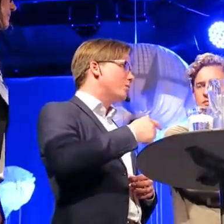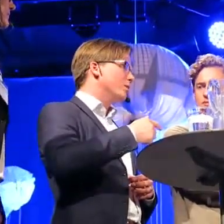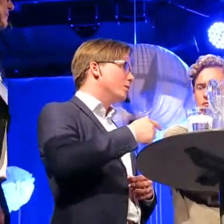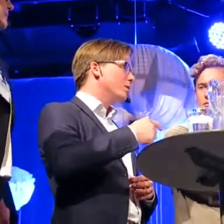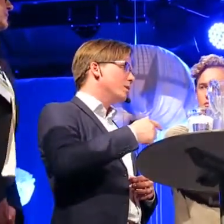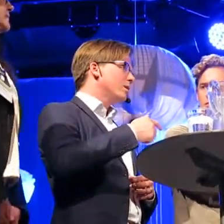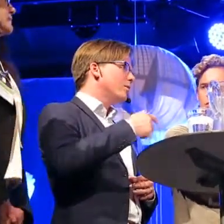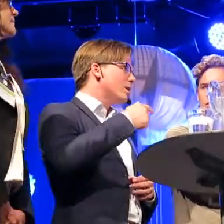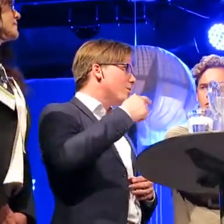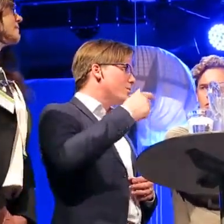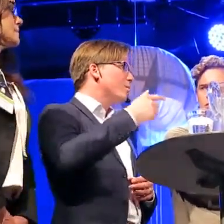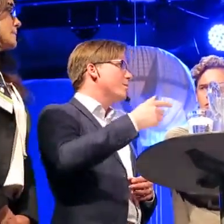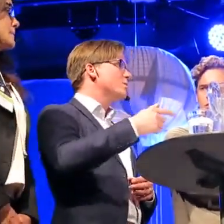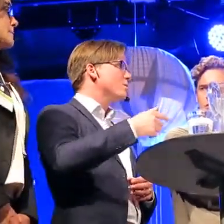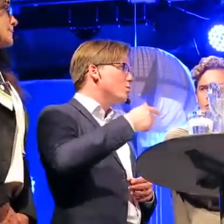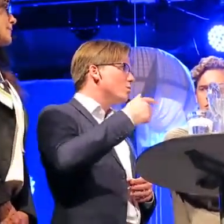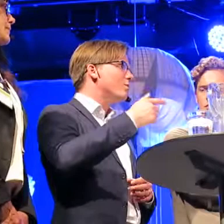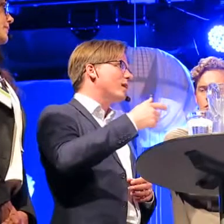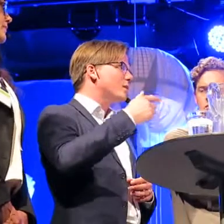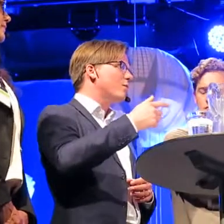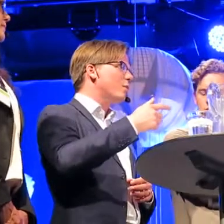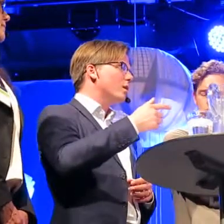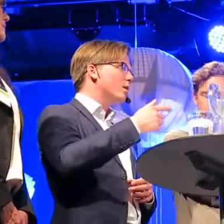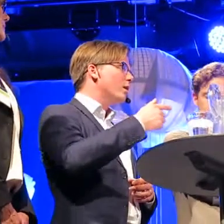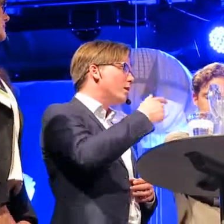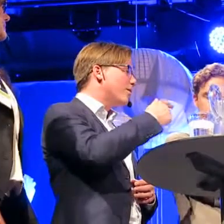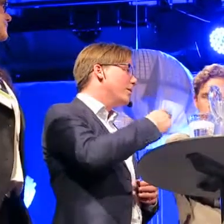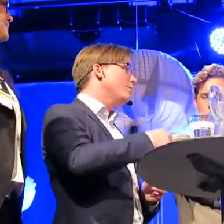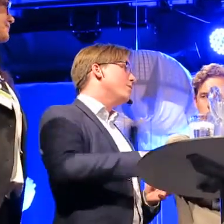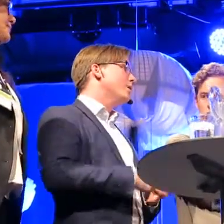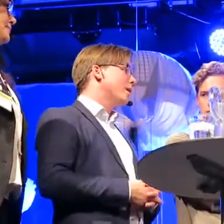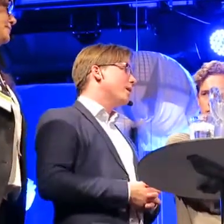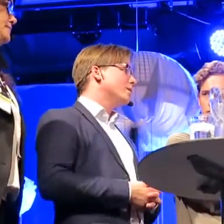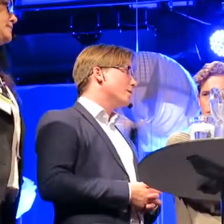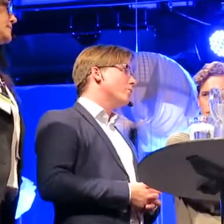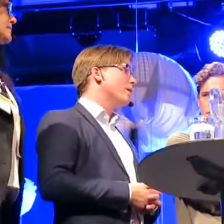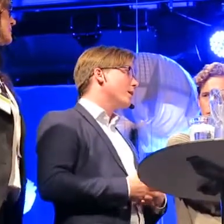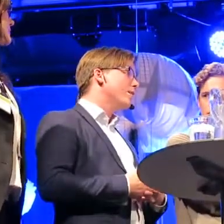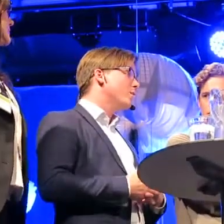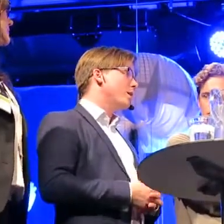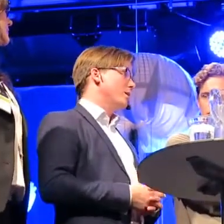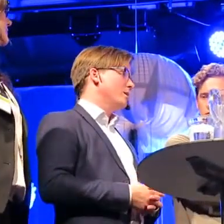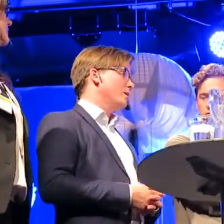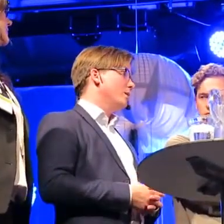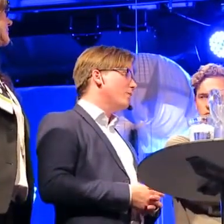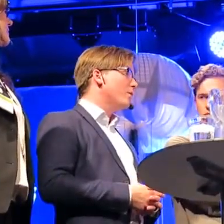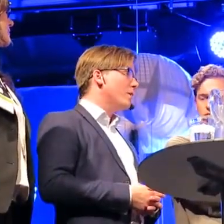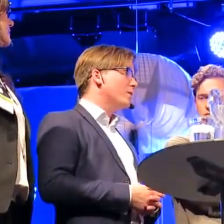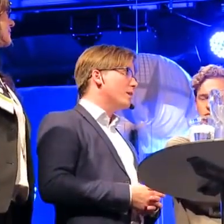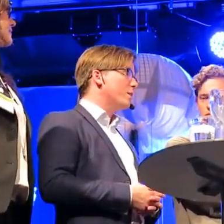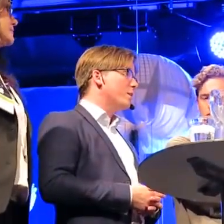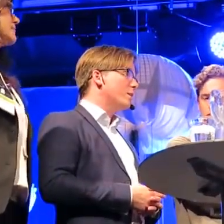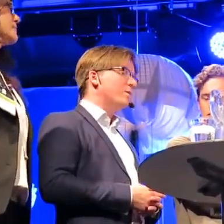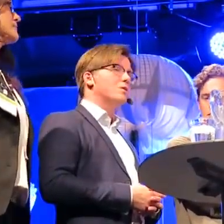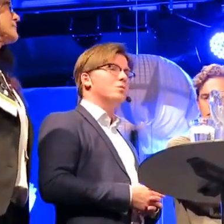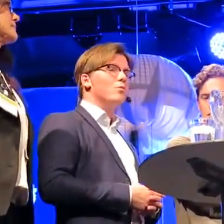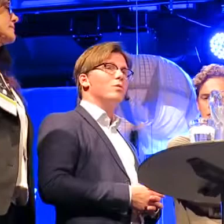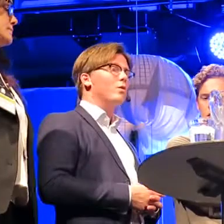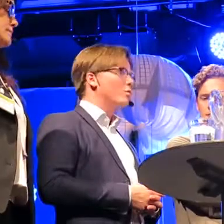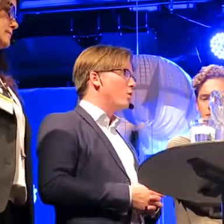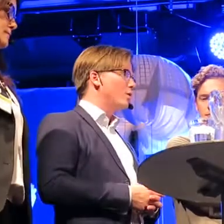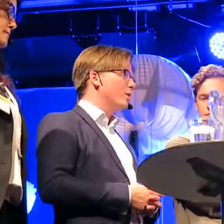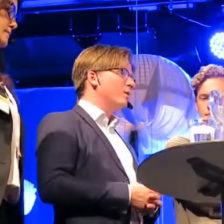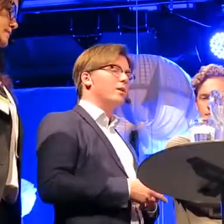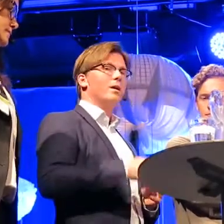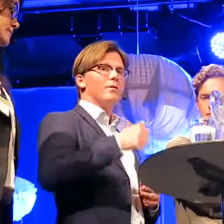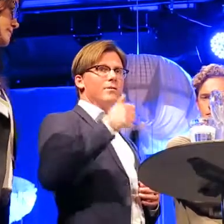internationella traditionen, det vill säga om mycket bistånds- och utvecklingsfrågor, vi behöver tänka extra noga inför Paris, inför framtida arbetet, därför den